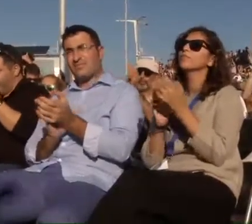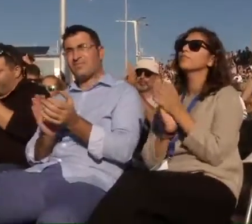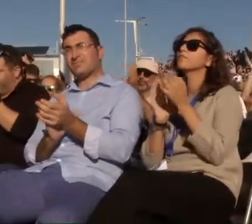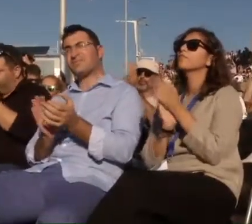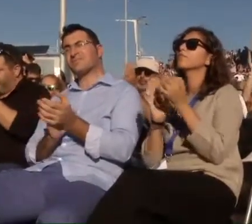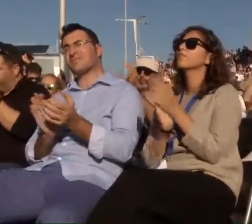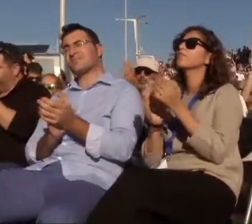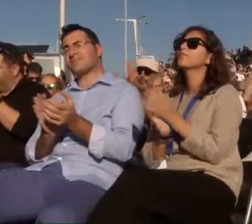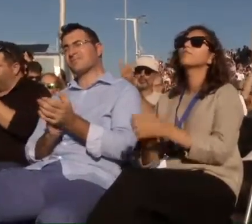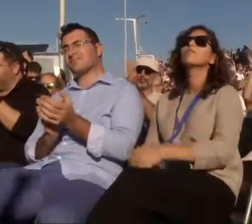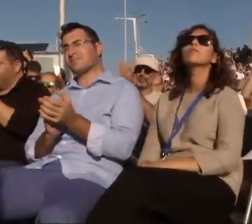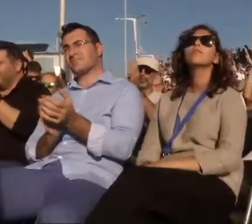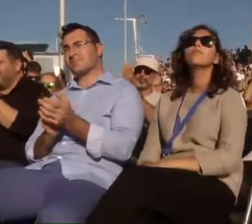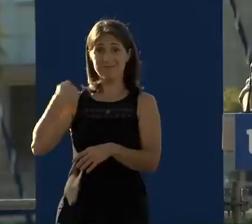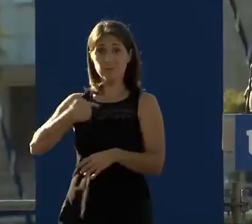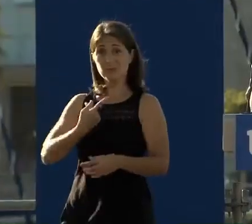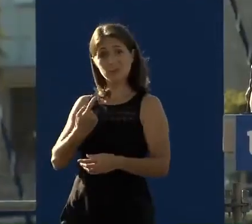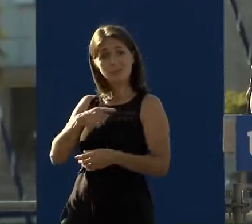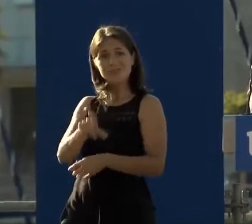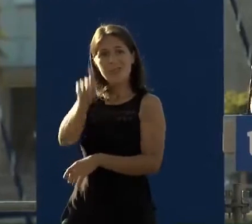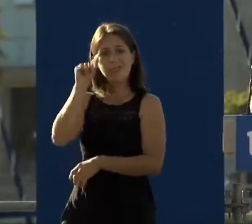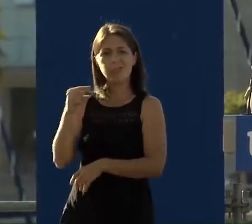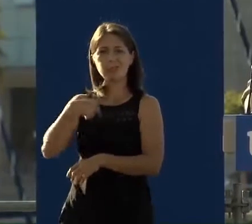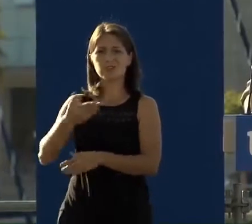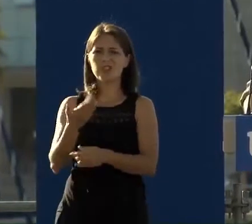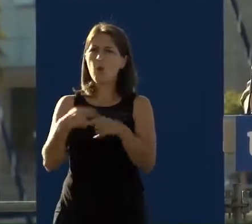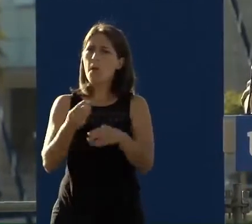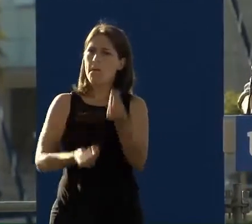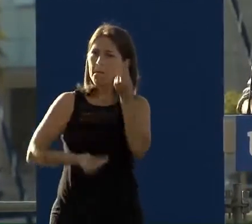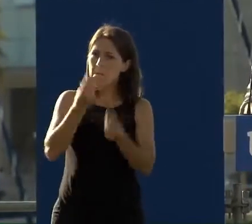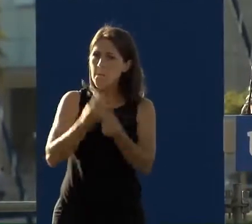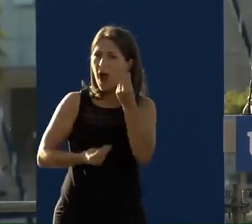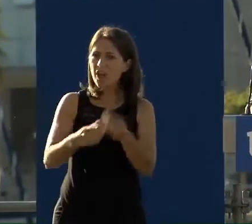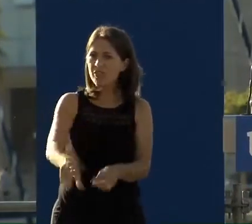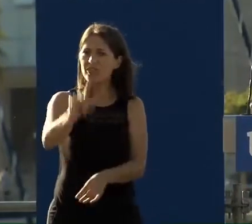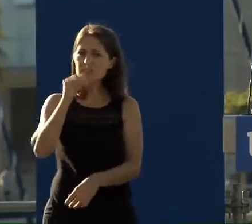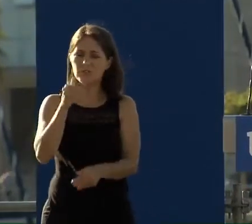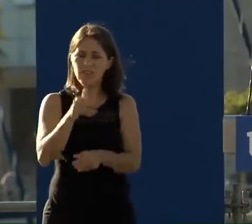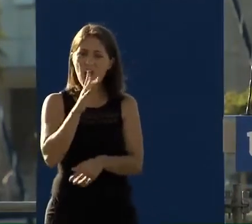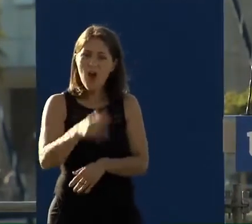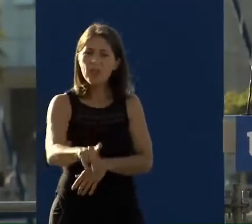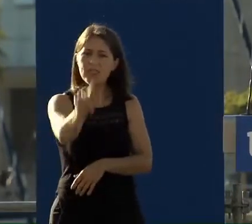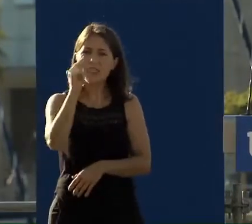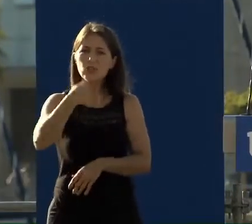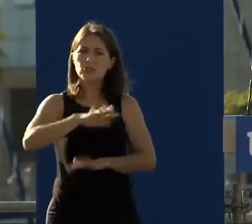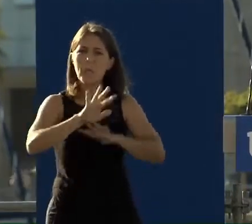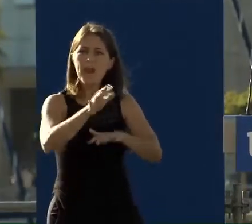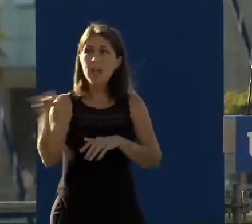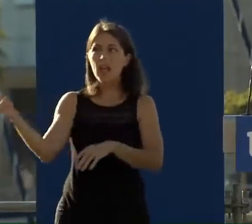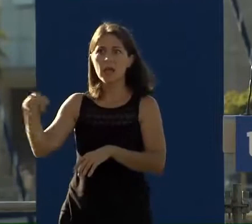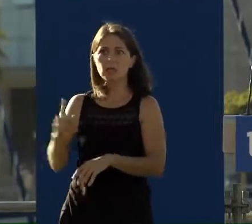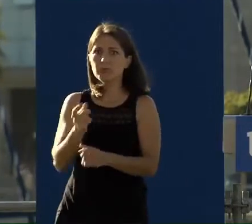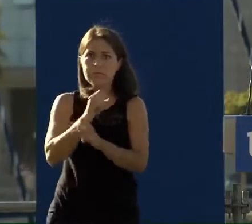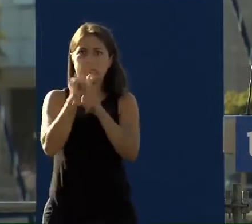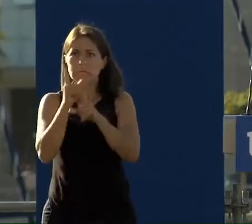Somos o que vos quixestes que fósemos, quixéstelo en maio, ídelo querer agora, somos a marea coa que non contaban,